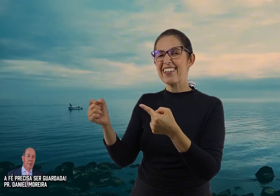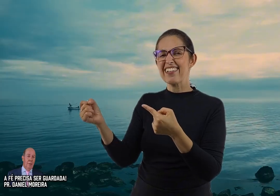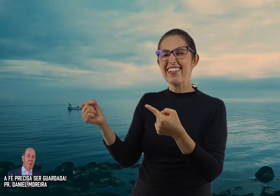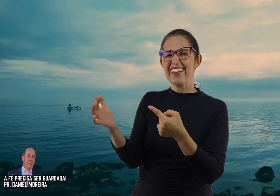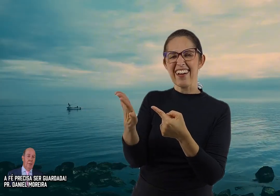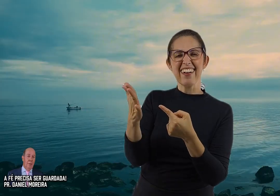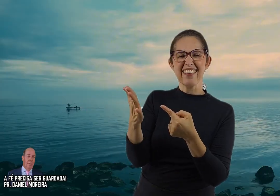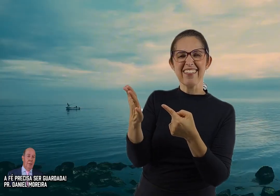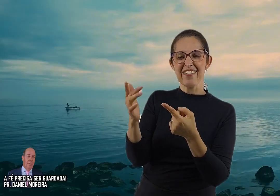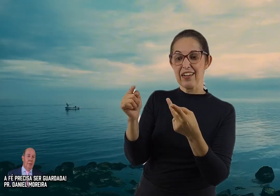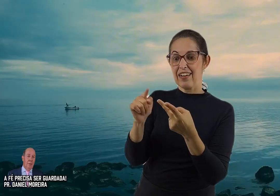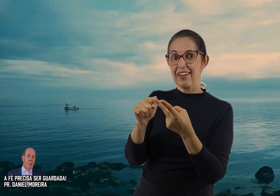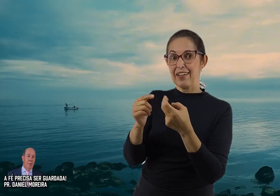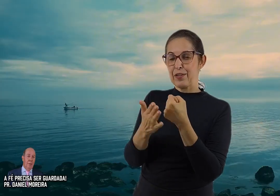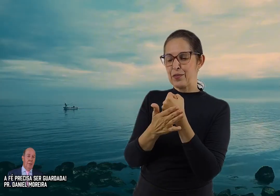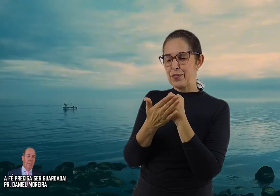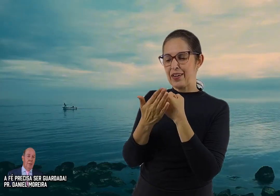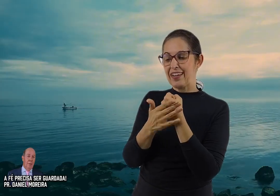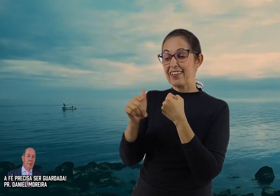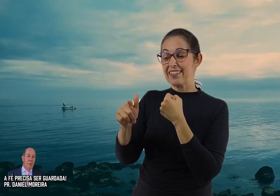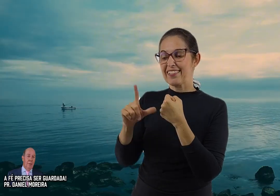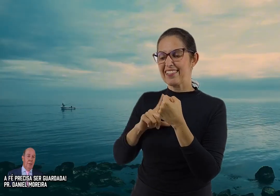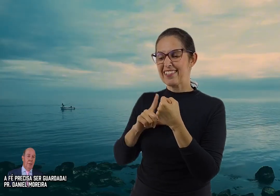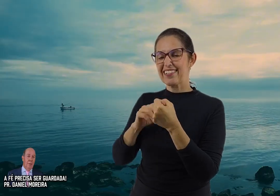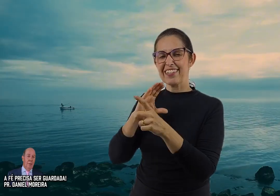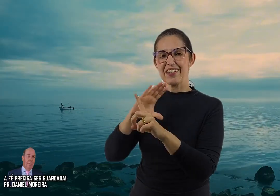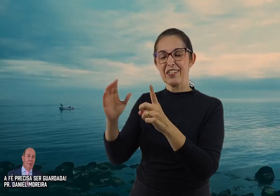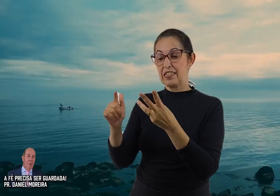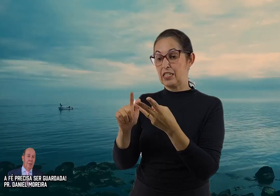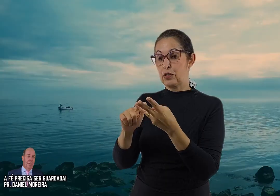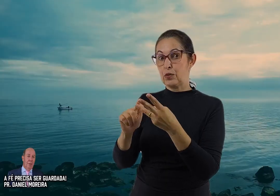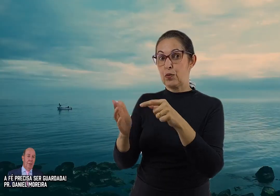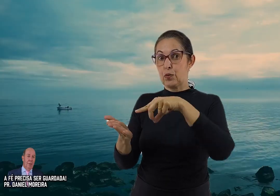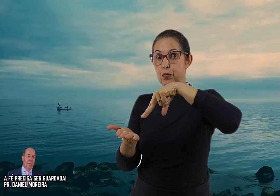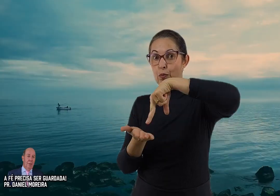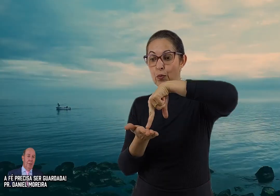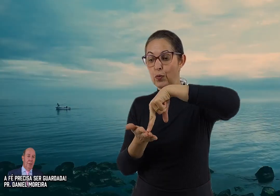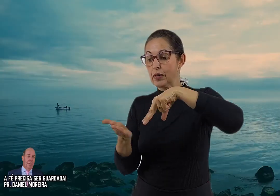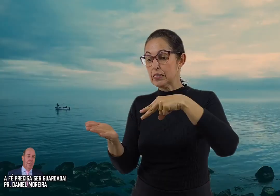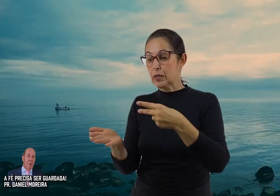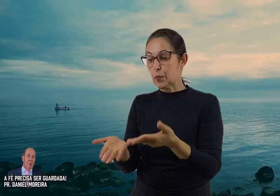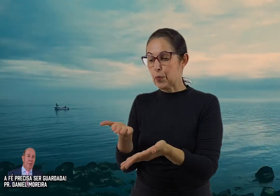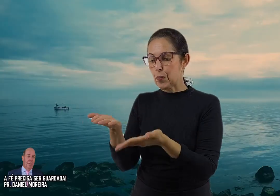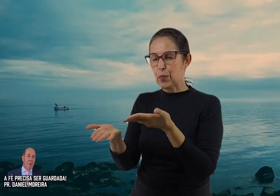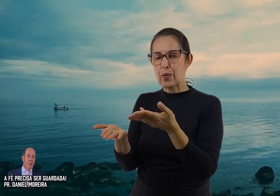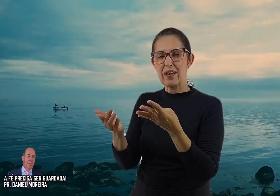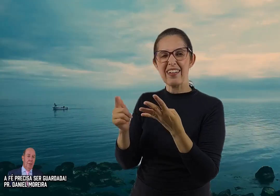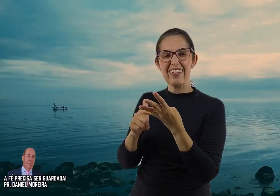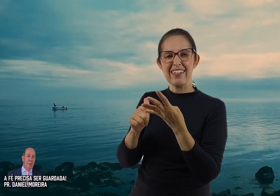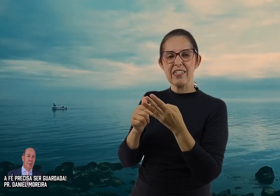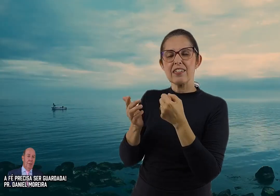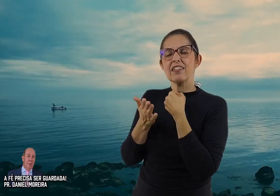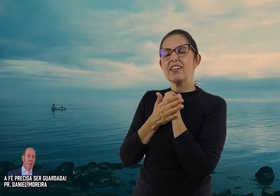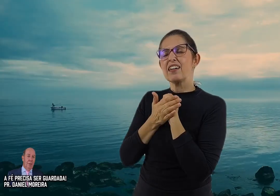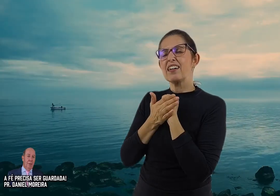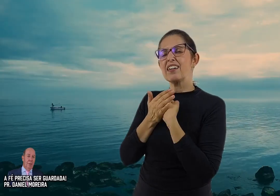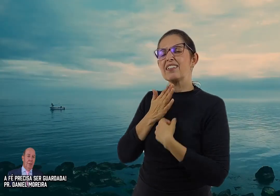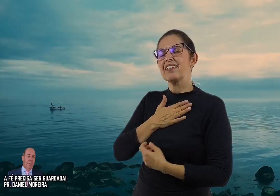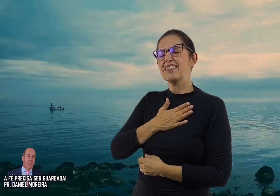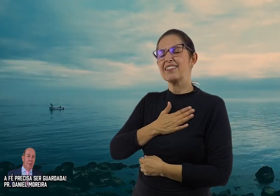esse culto tem alento, ele tem sustento, ele tem